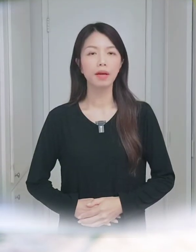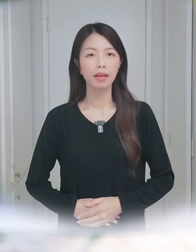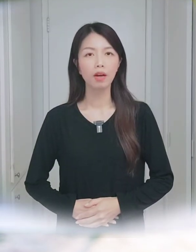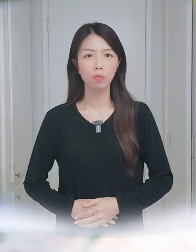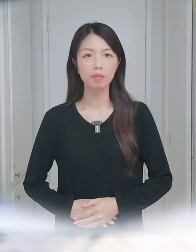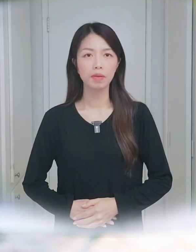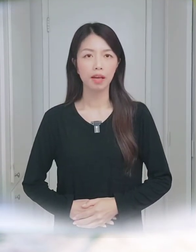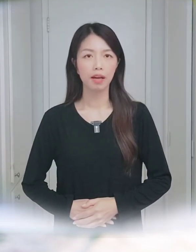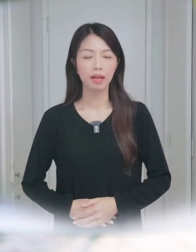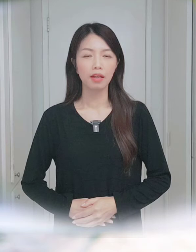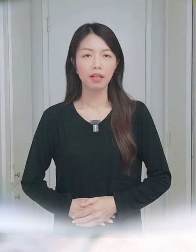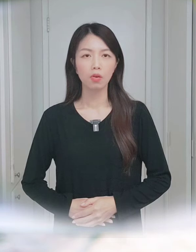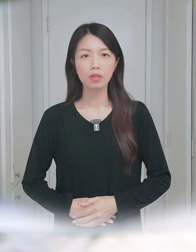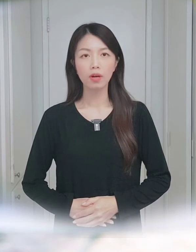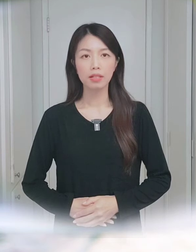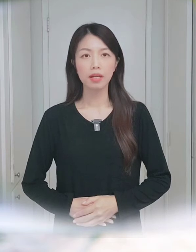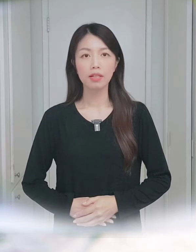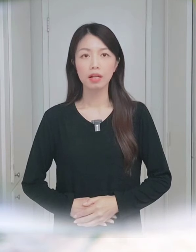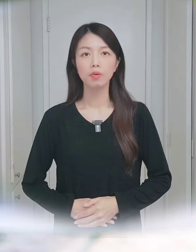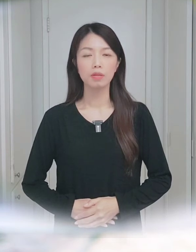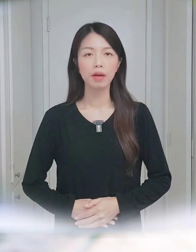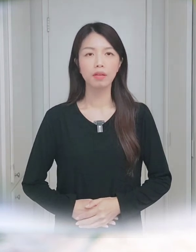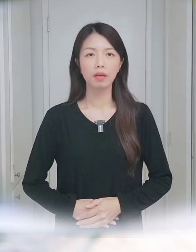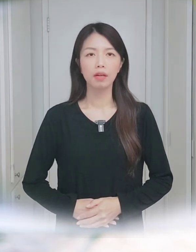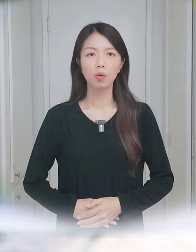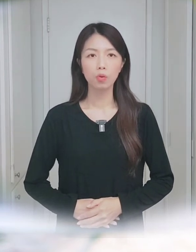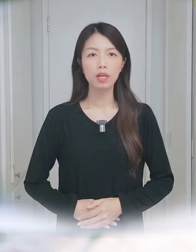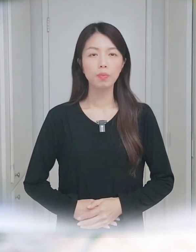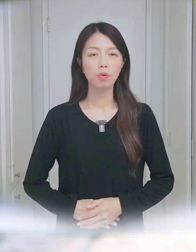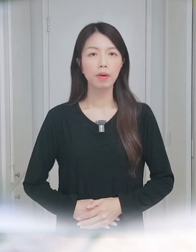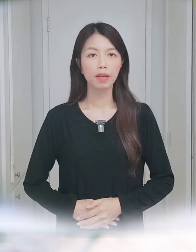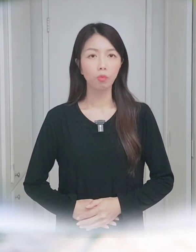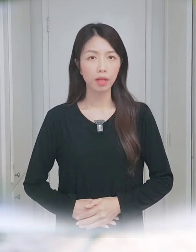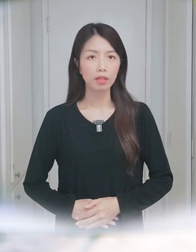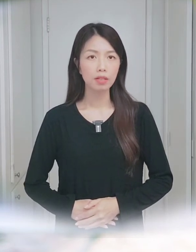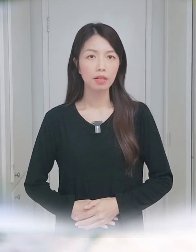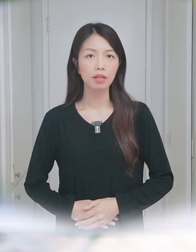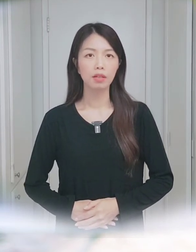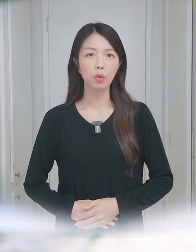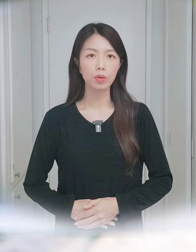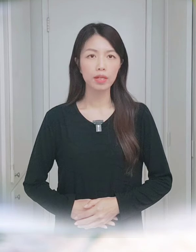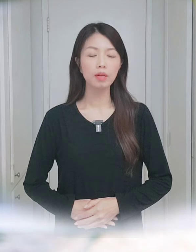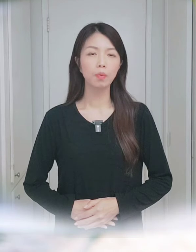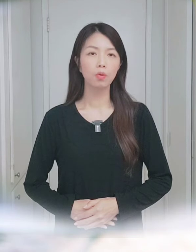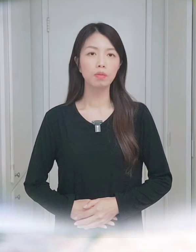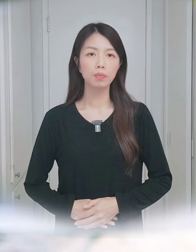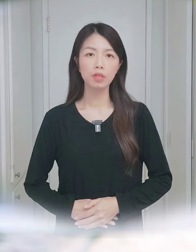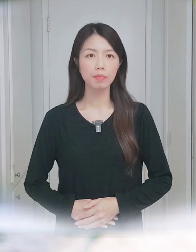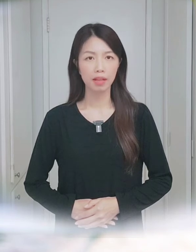오직 복음밖에 없습니다. 여기서 가사를 잘 보시면 오직 복음밖에 없다는 뜻은